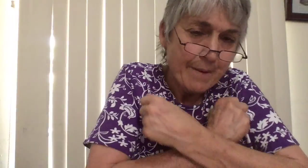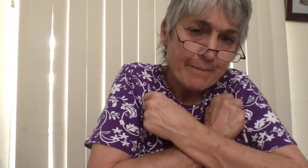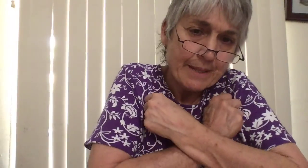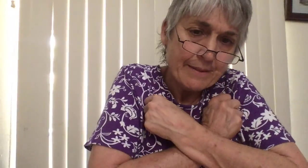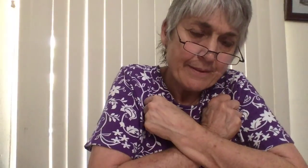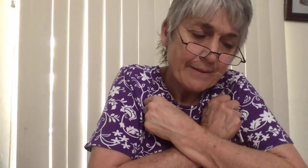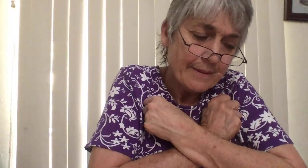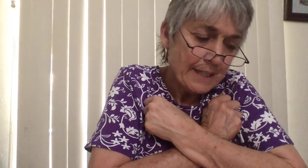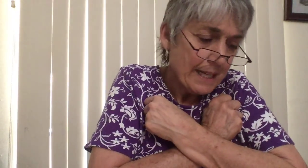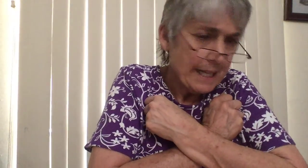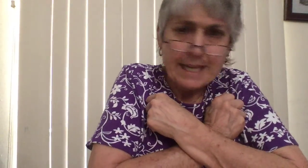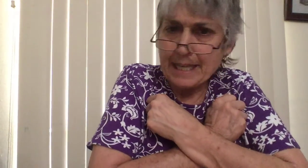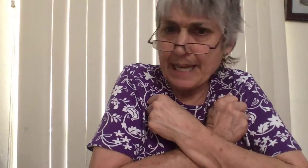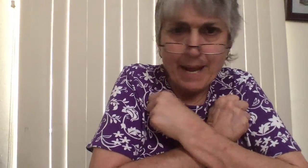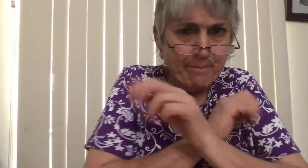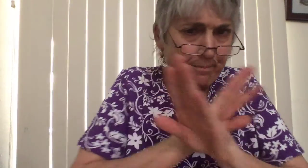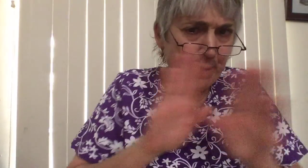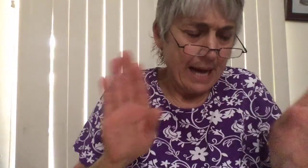Aime. Il n'aime pas.